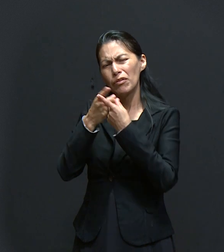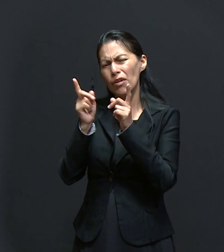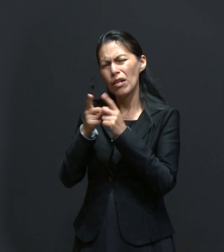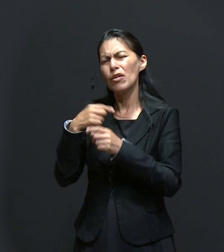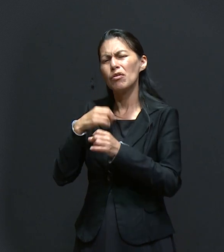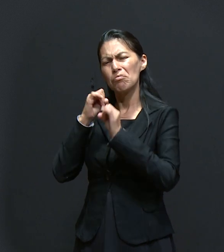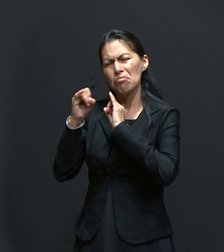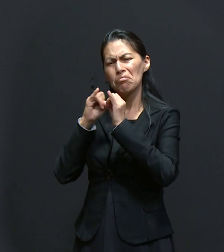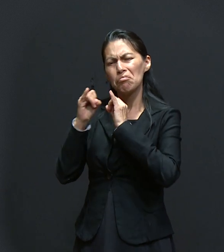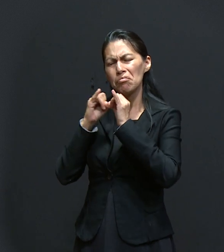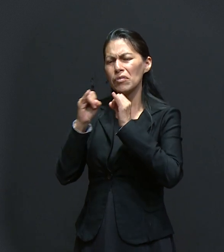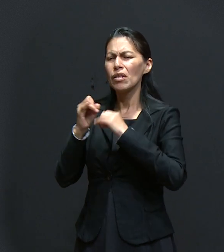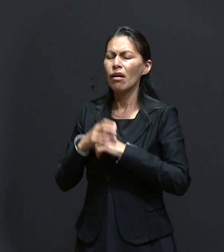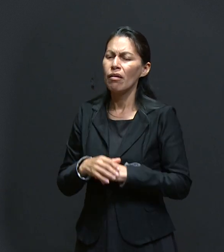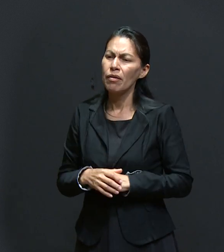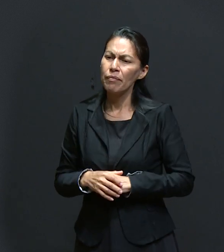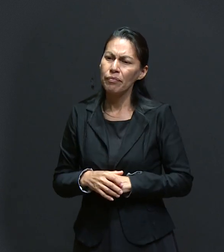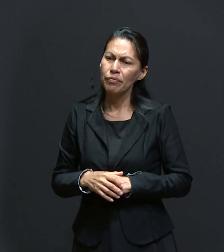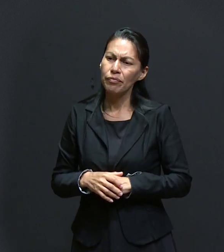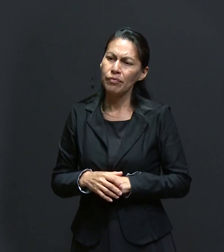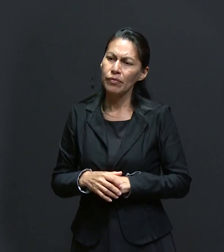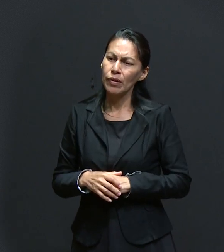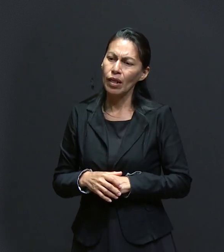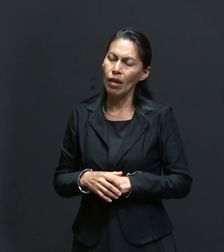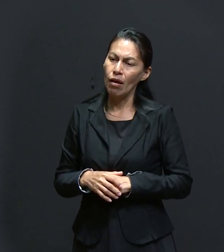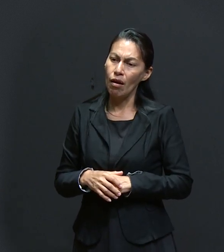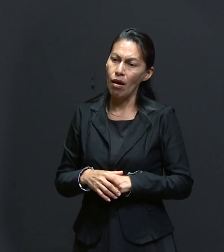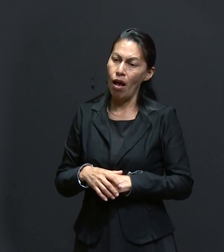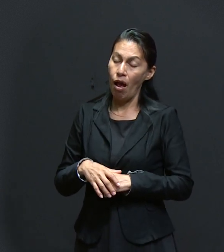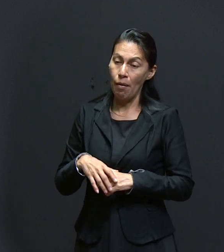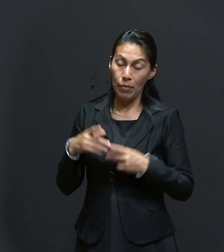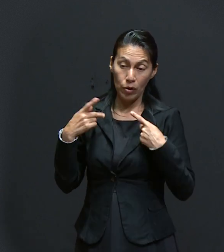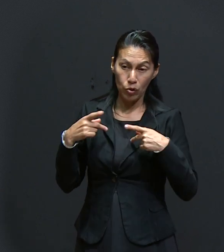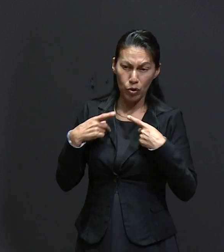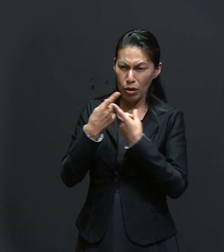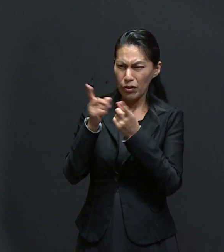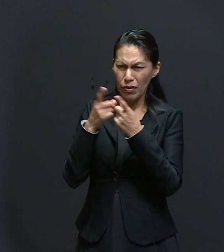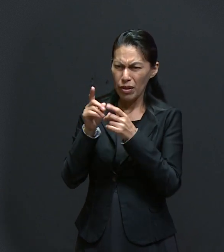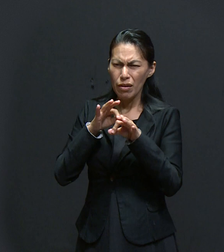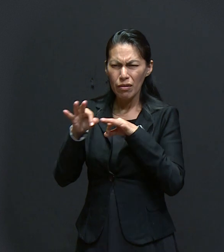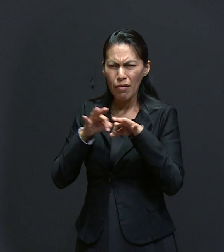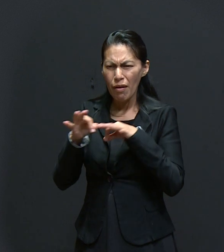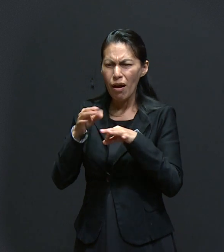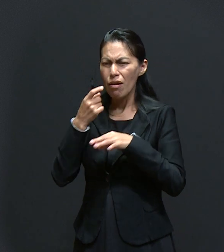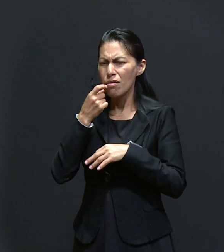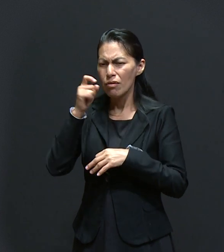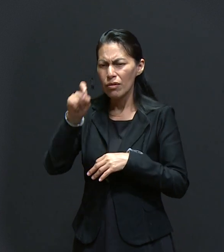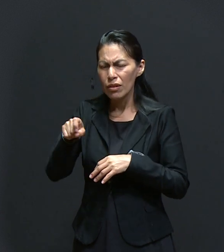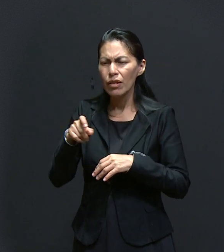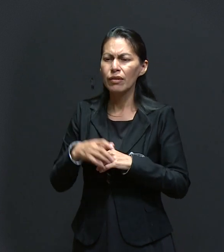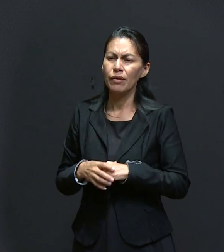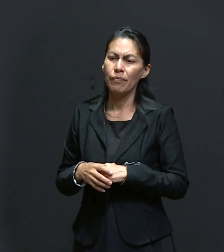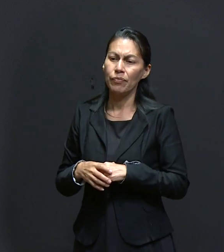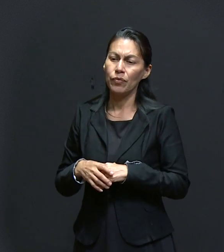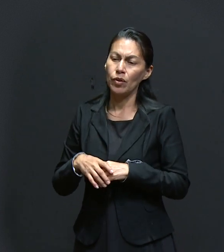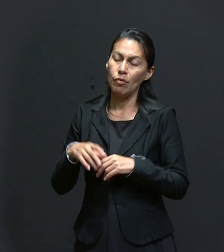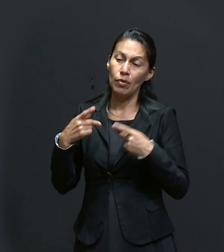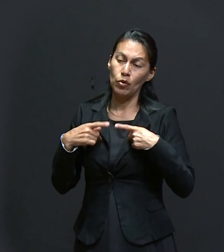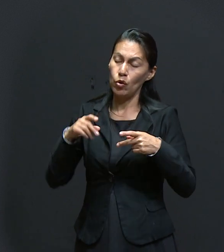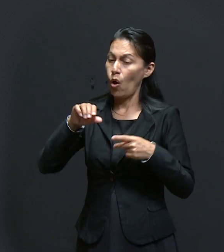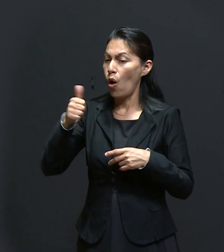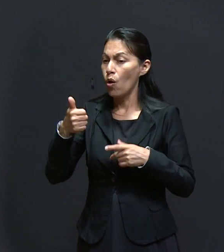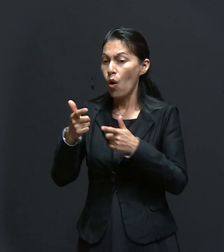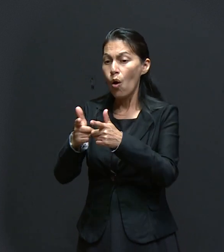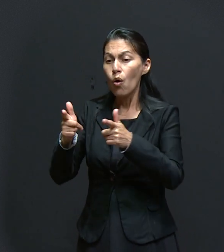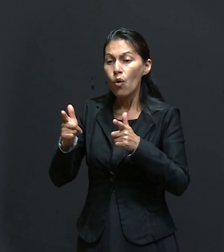contactaba con pastores con líderes con entusiastas con voluntarios que trabajan en ucrania con con esta